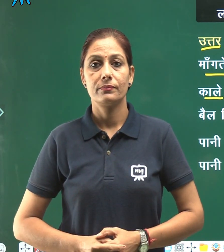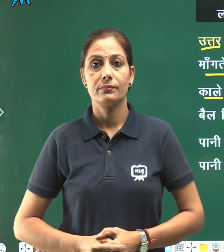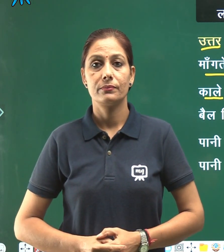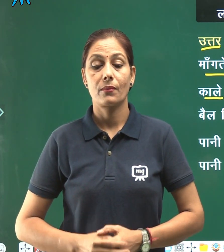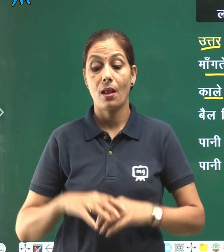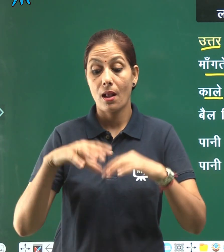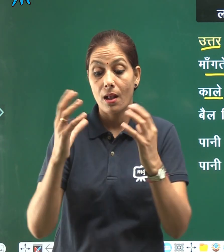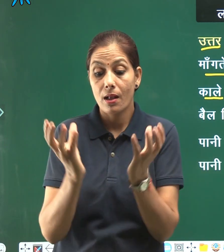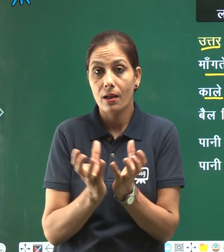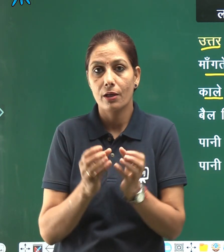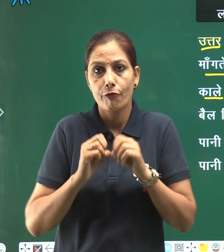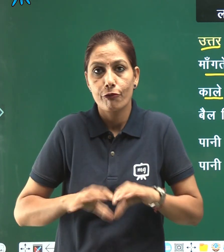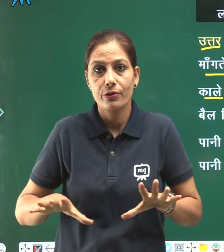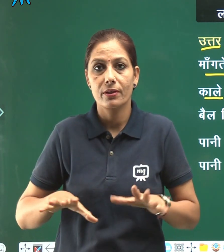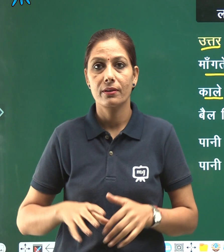गगरी फूटी